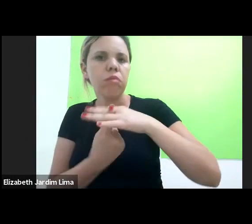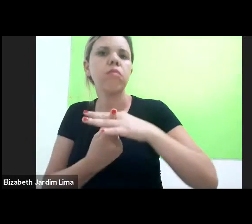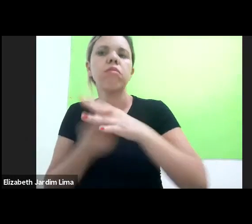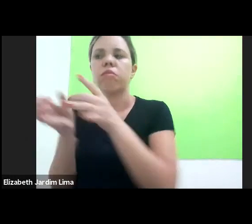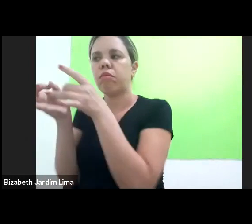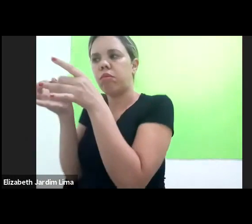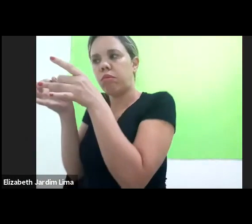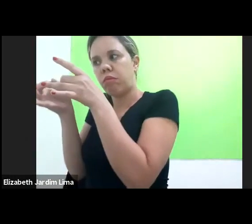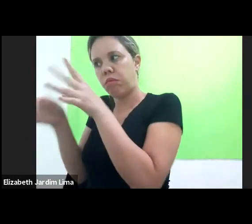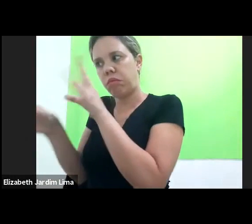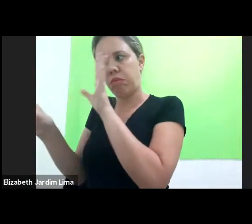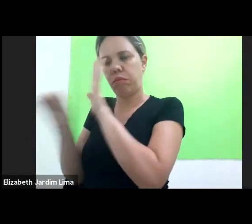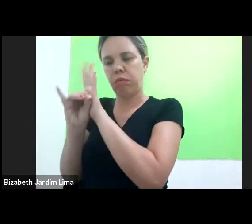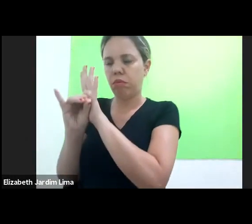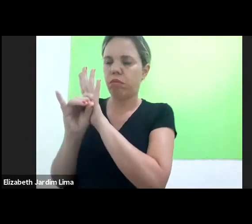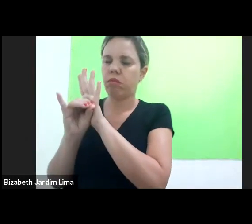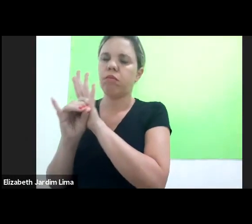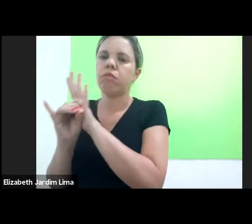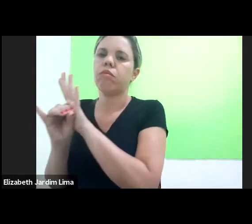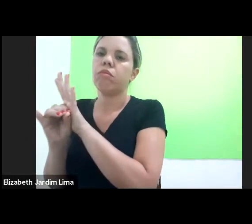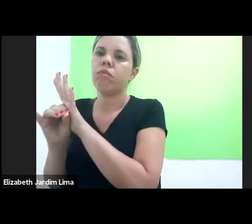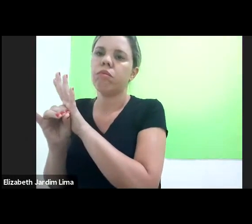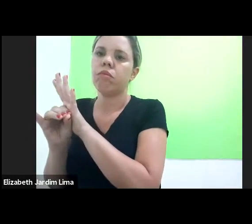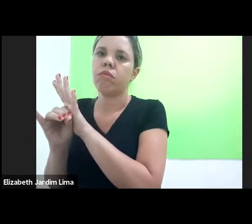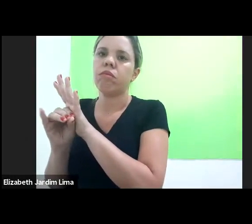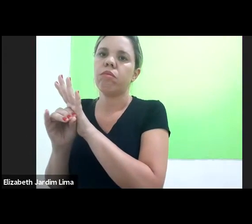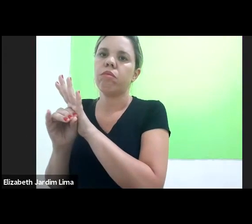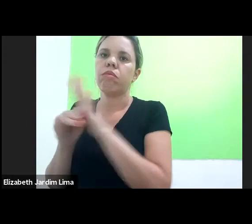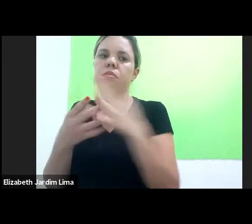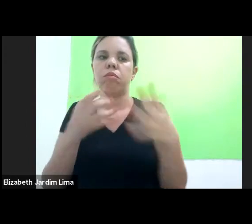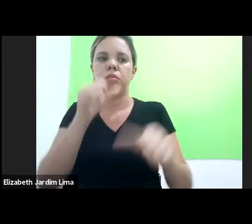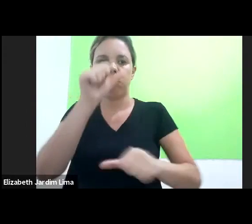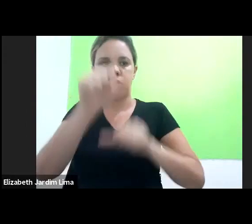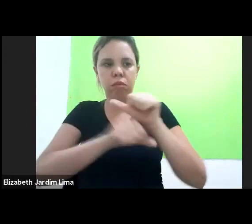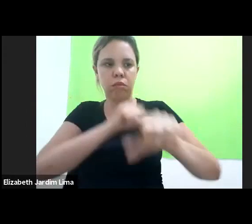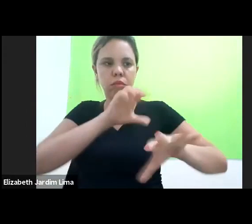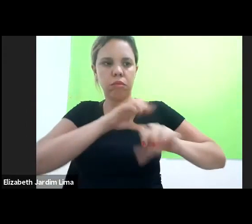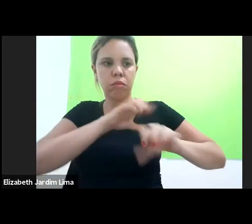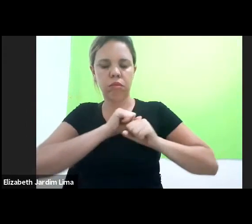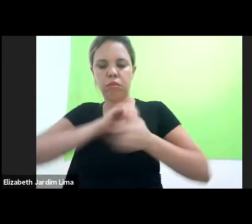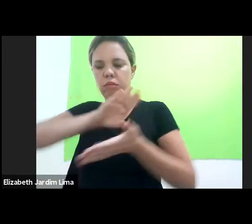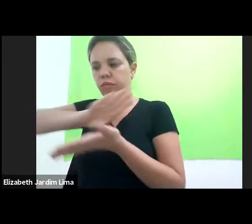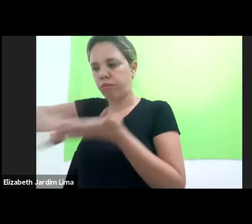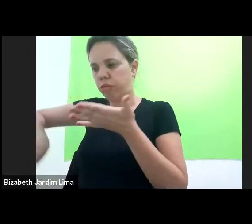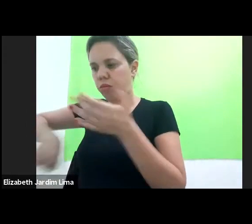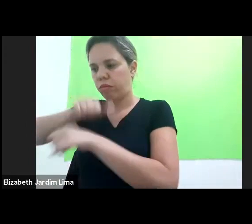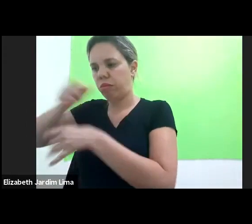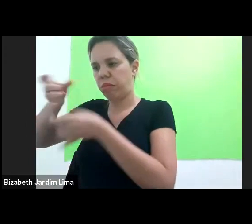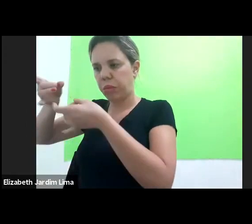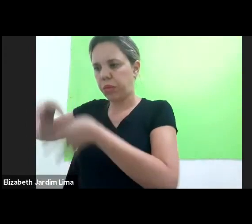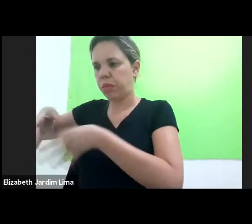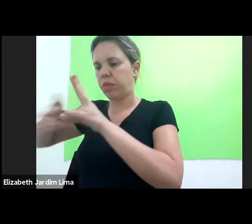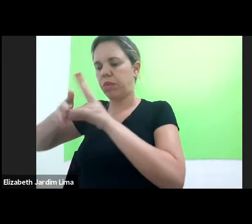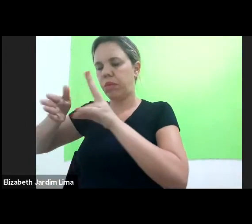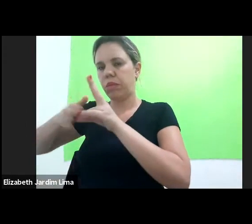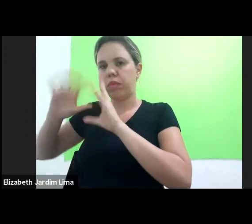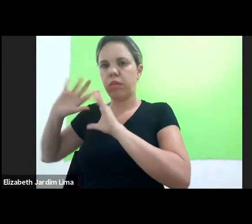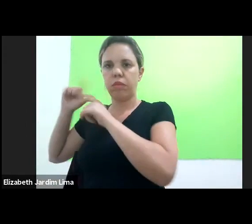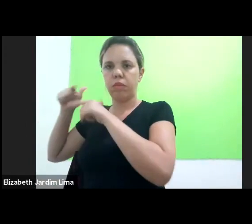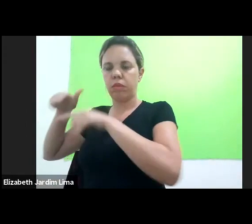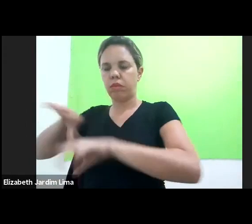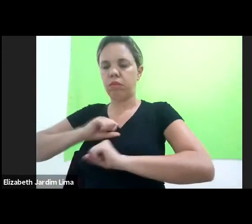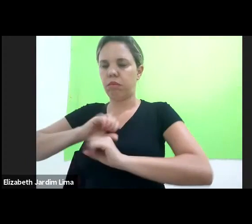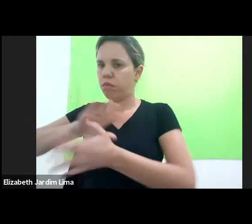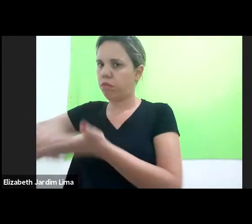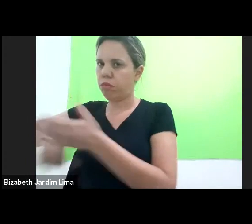nossa identidade indígena, ser aculturado, ser despido completamente das nossas raízes ancestrais e se